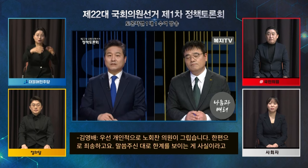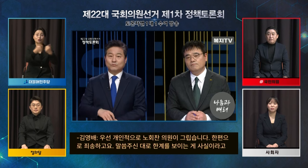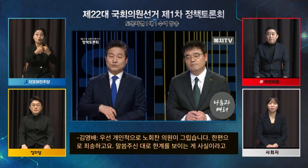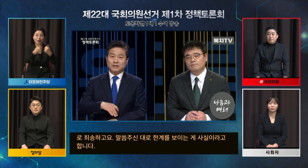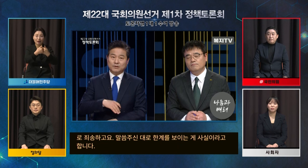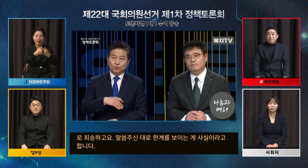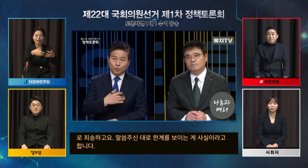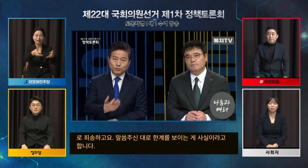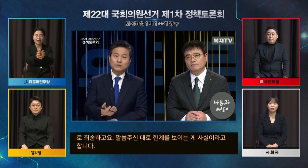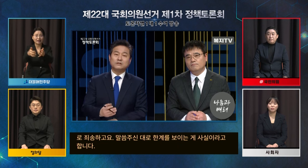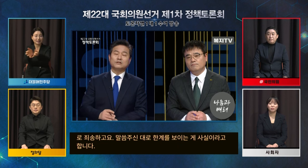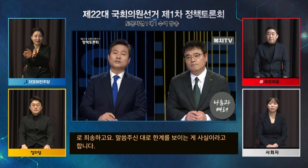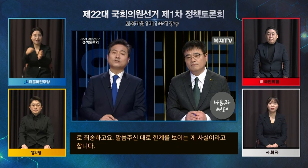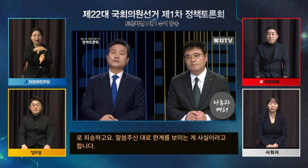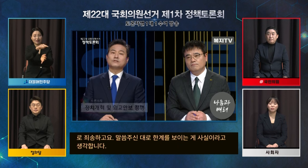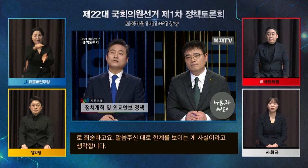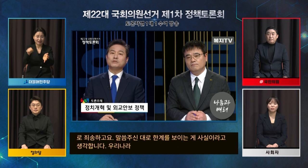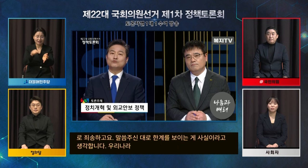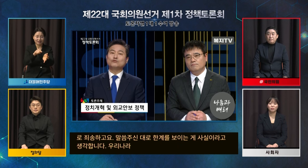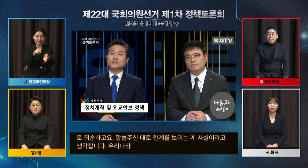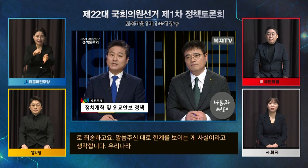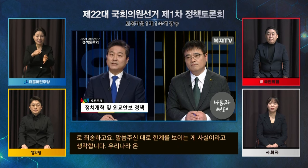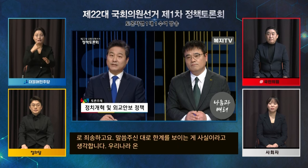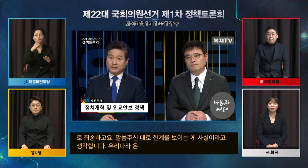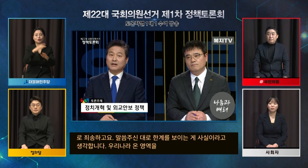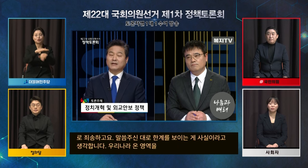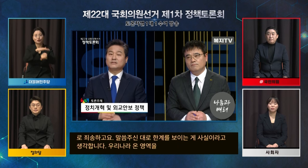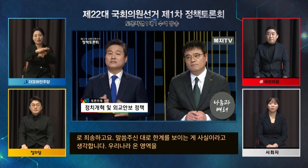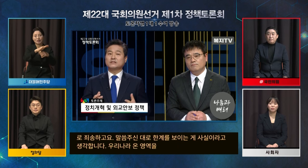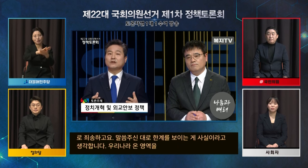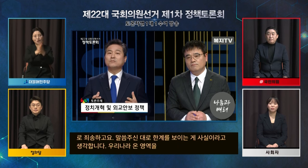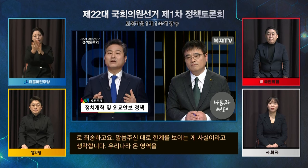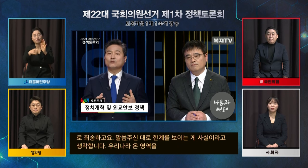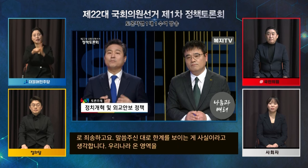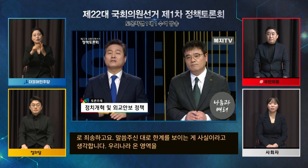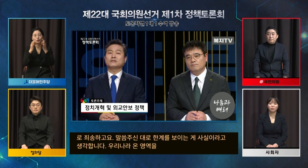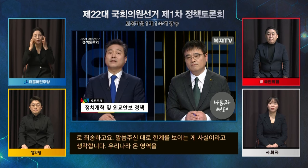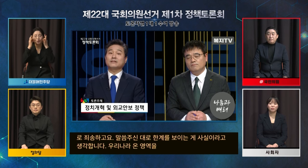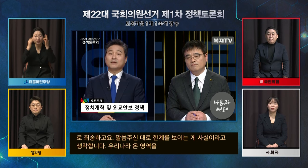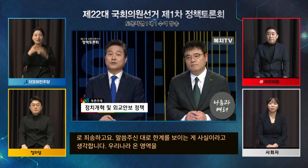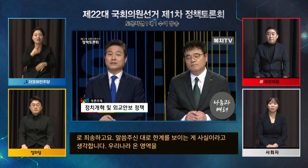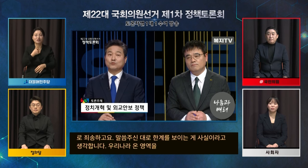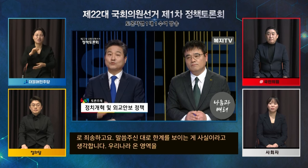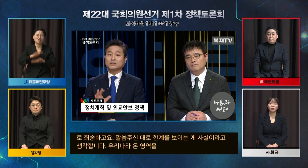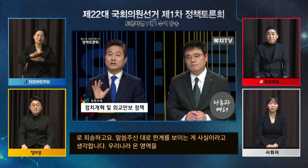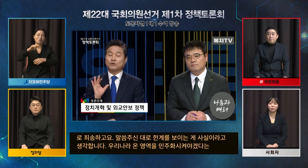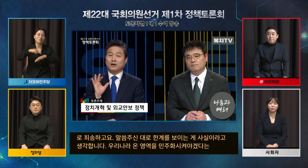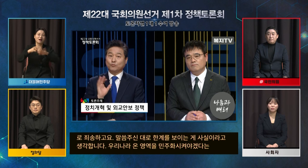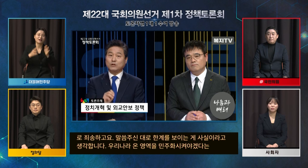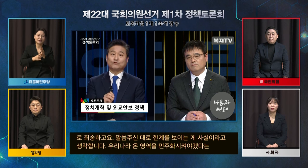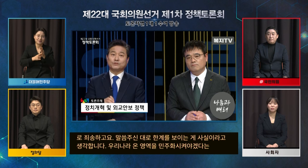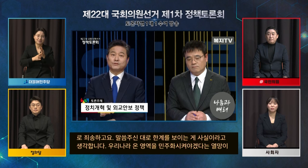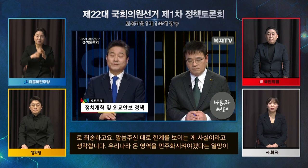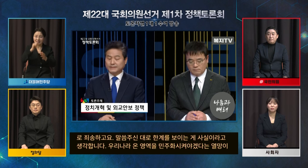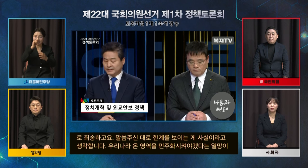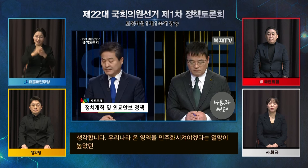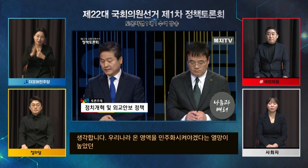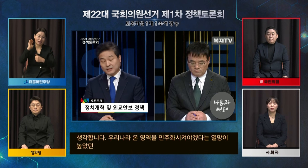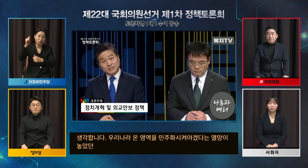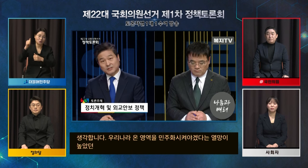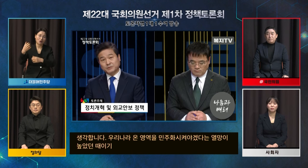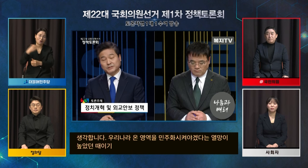우리나라 온 영역을 민주화시켜야 되겠다. 이런 열망이 높았던 때이기 때문에 대통령한테 권한을 몰아줬거든요.